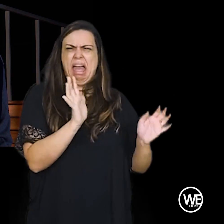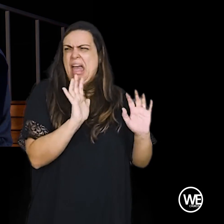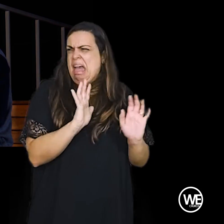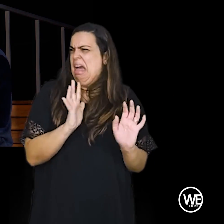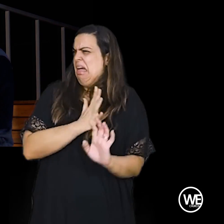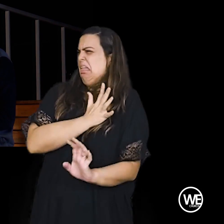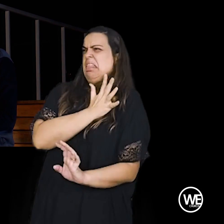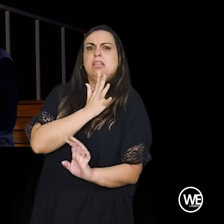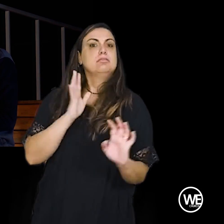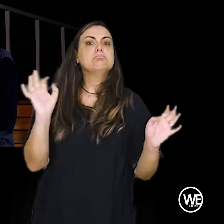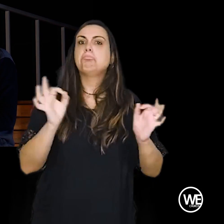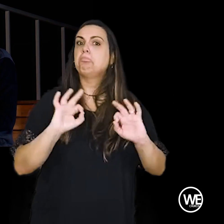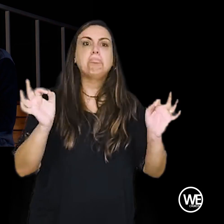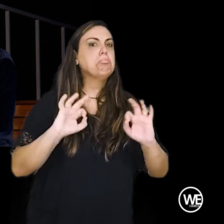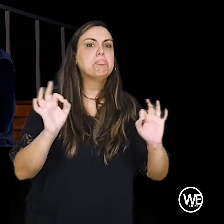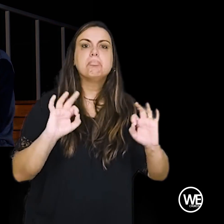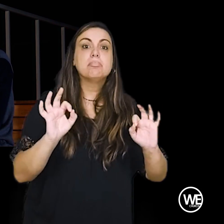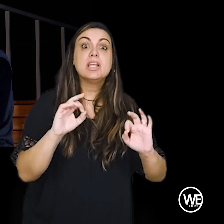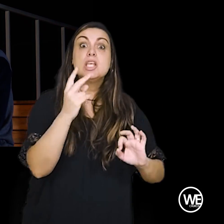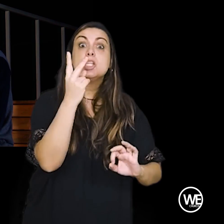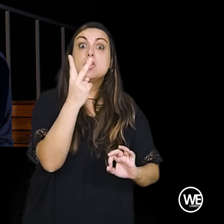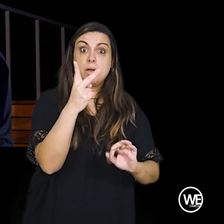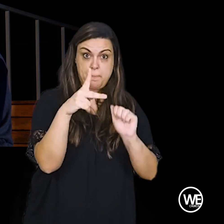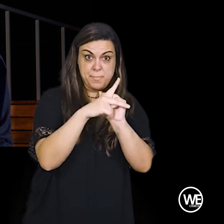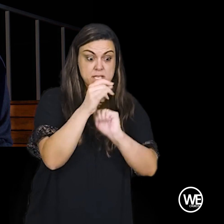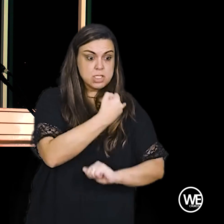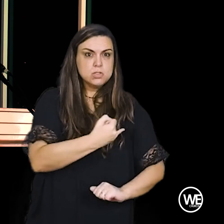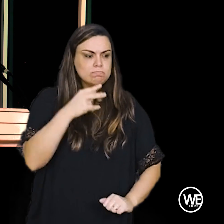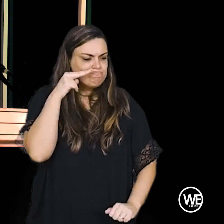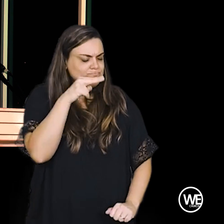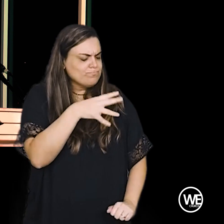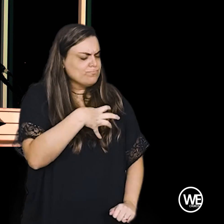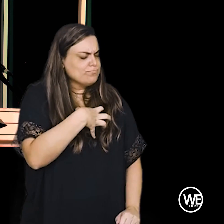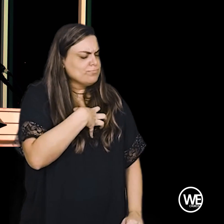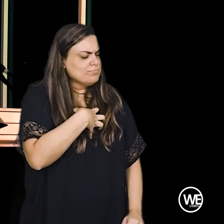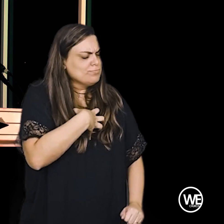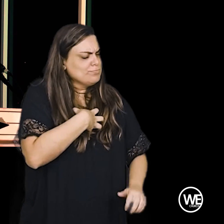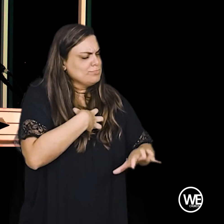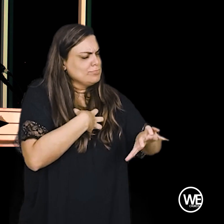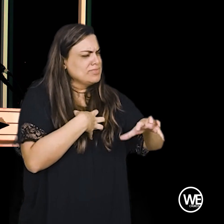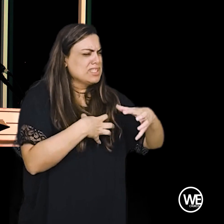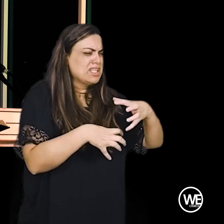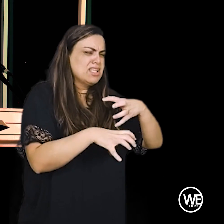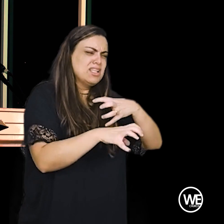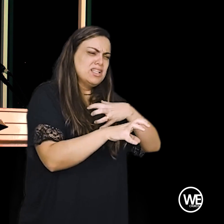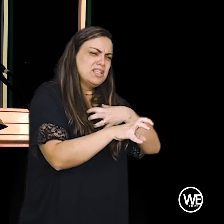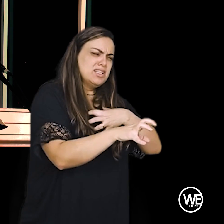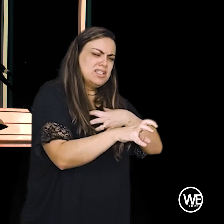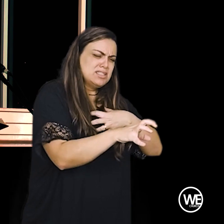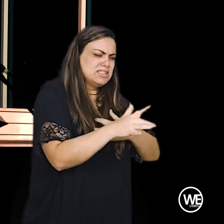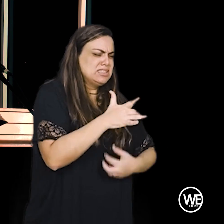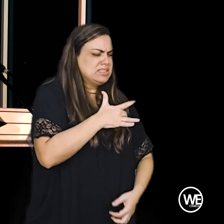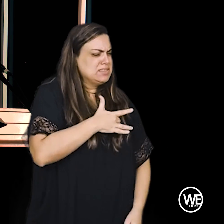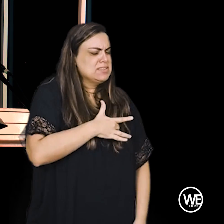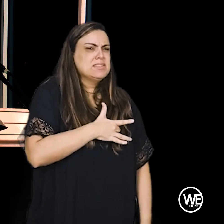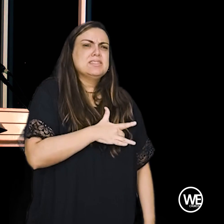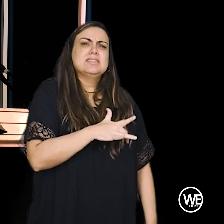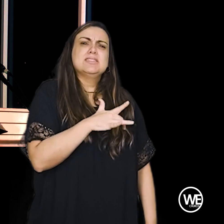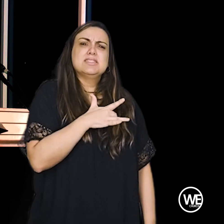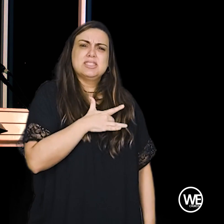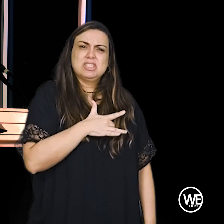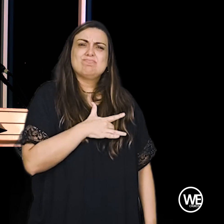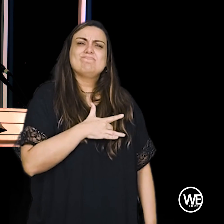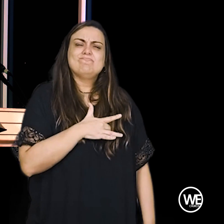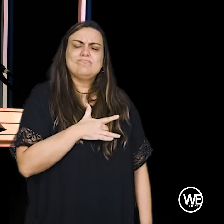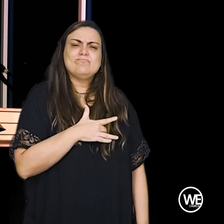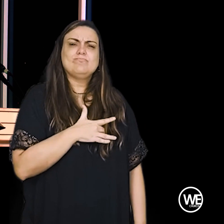era mendigo, mas olharam para aquele homem com honestidade, olharam para aquele homem com integridade, com compaixão.